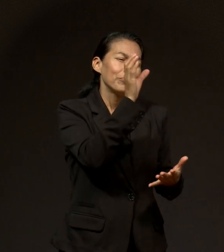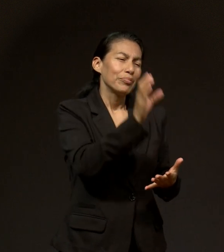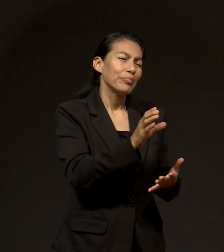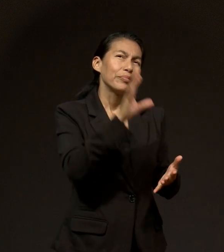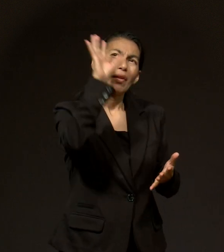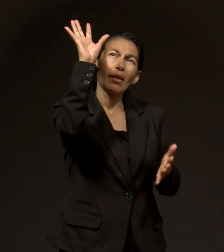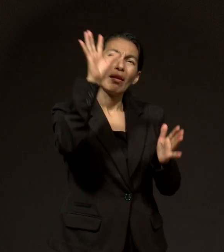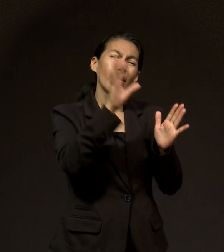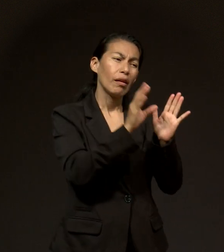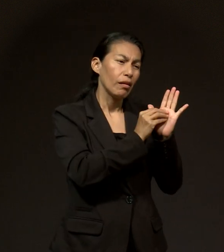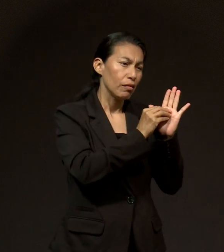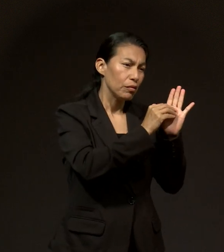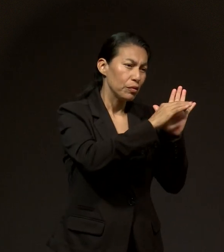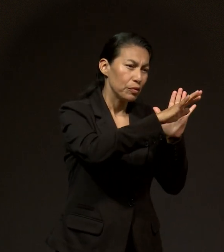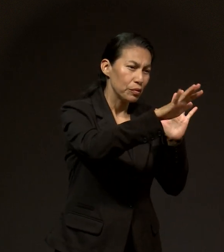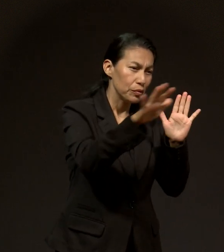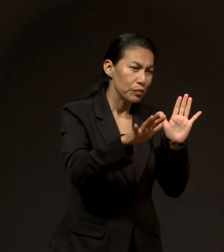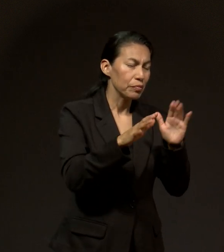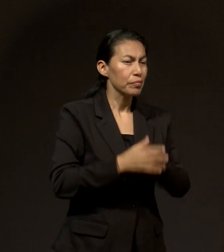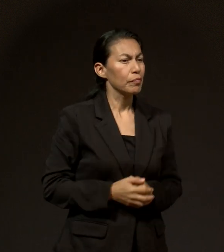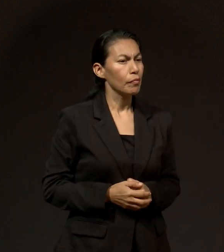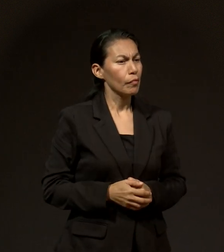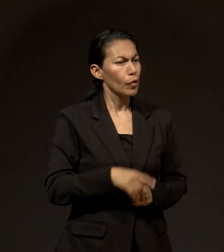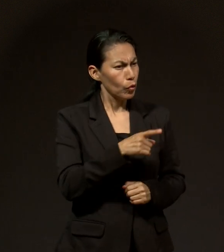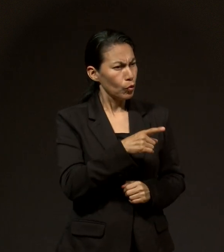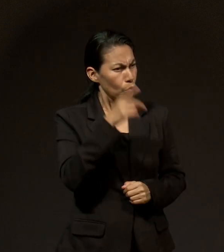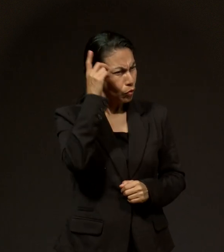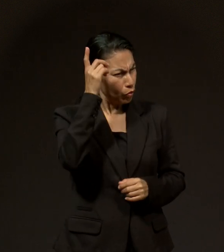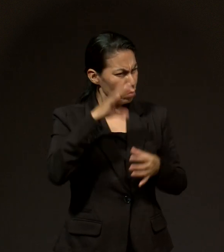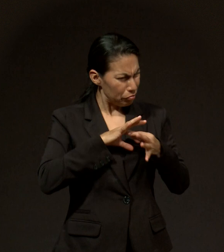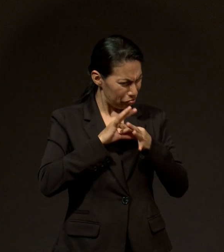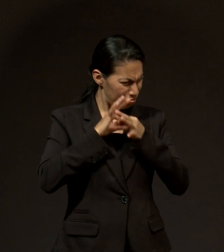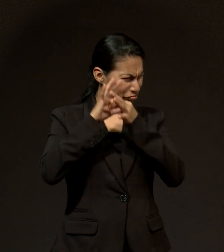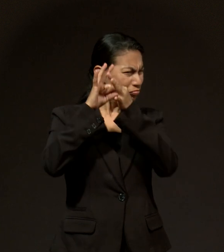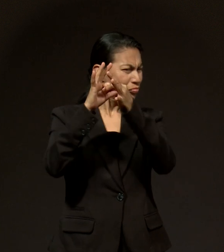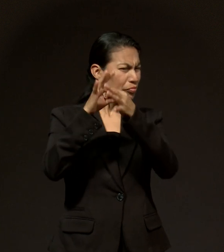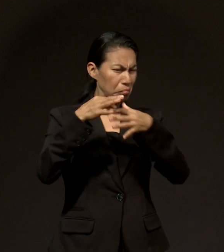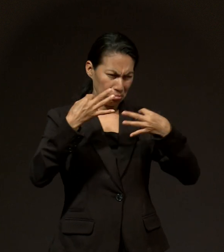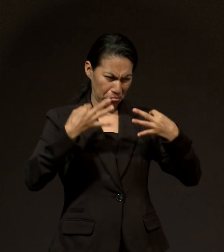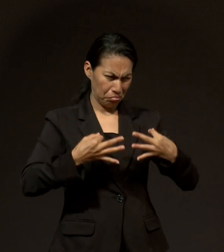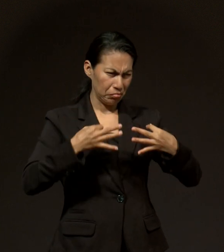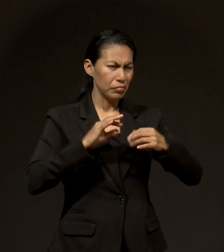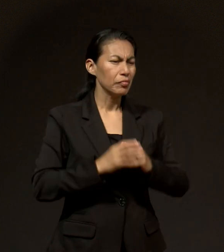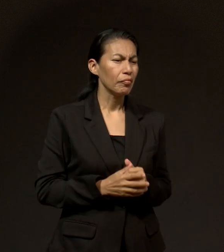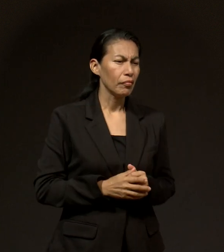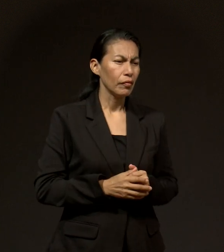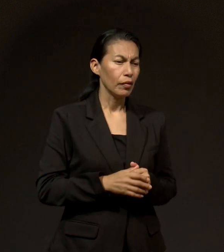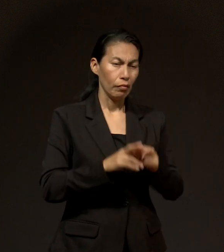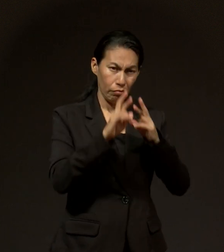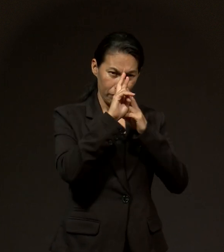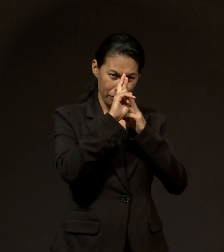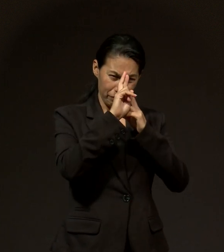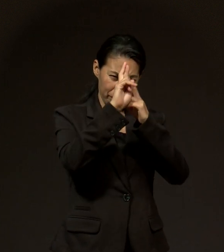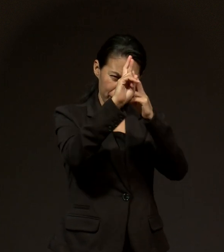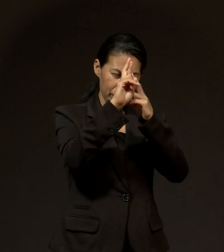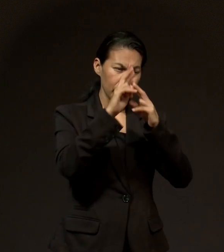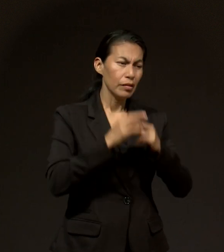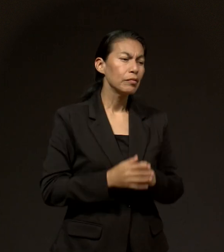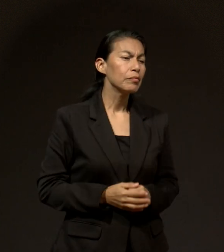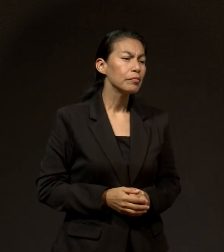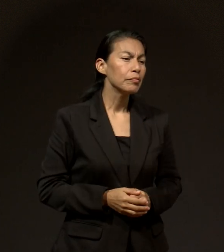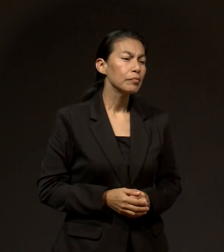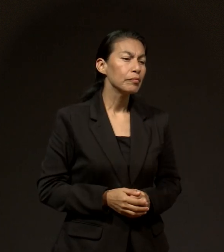el carácter de Dios porque tomas a Dios muy en serio y con mucho